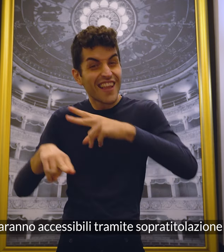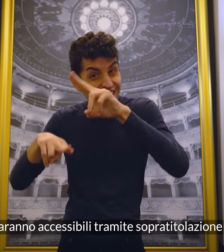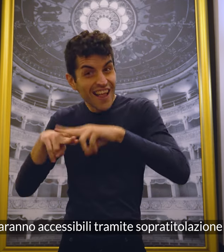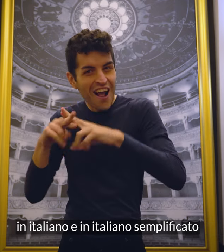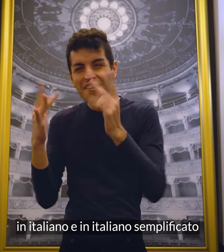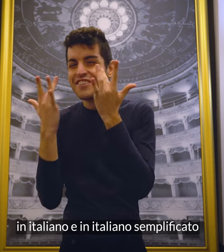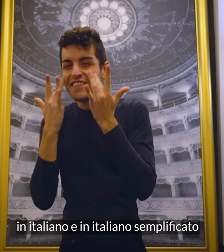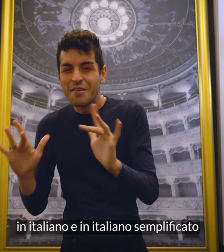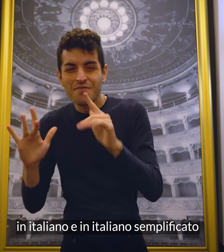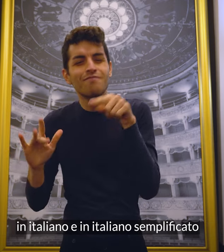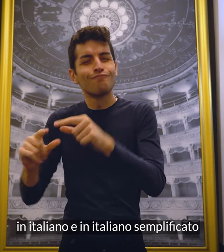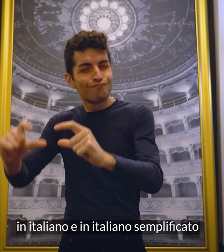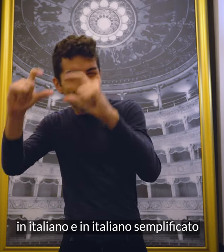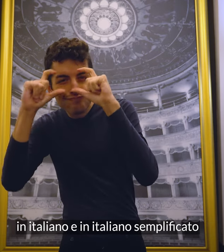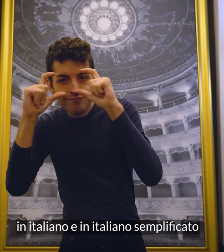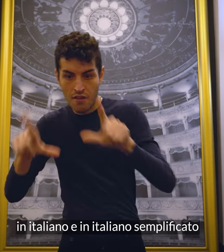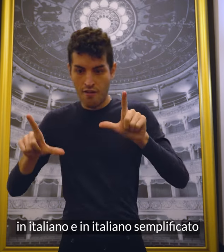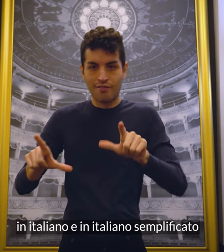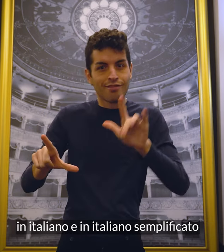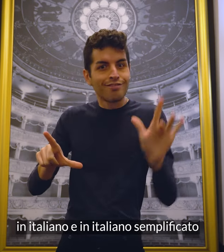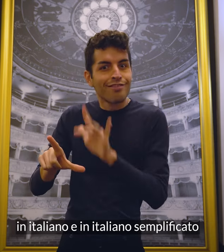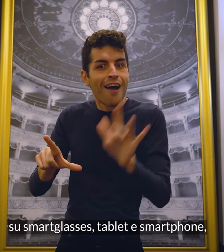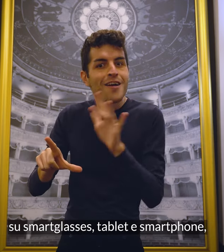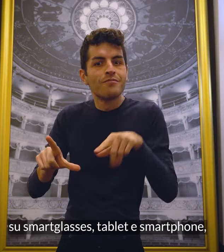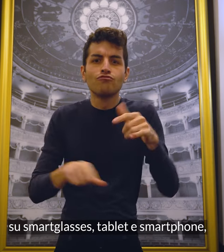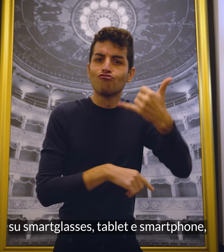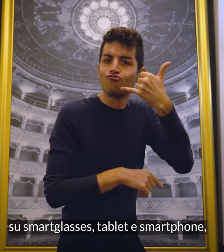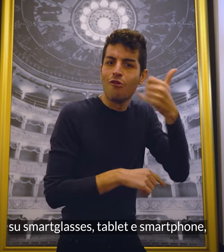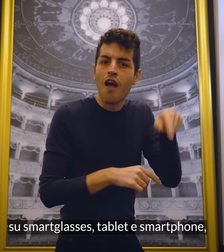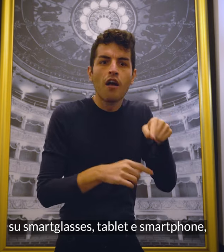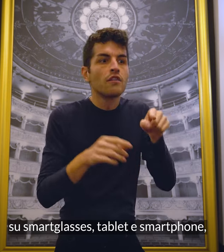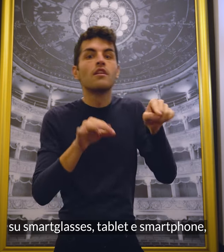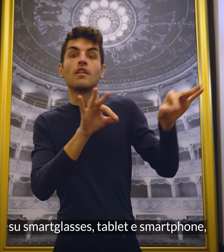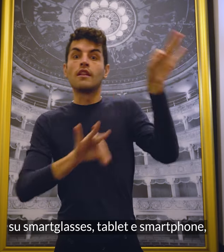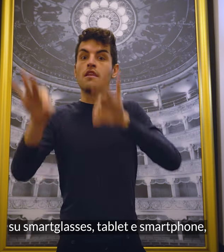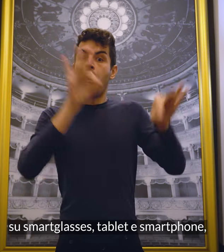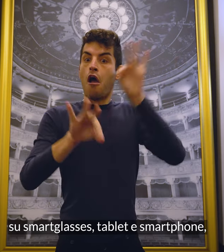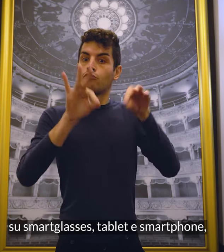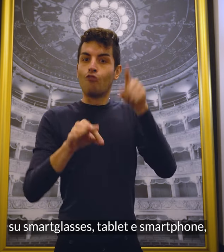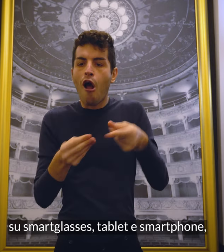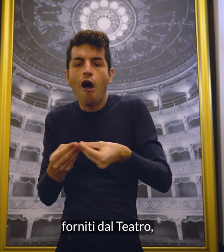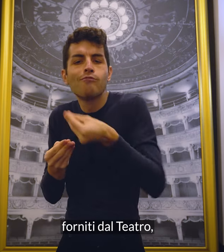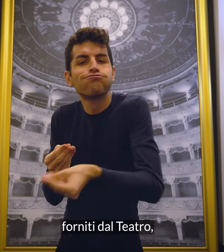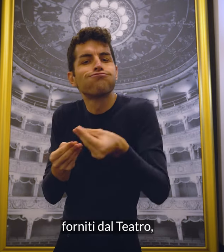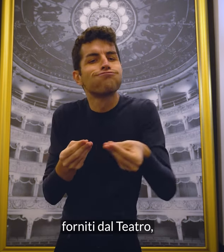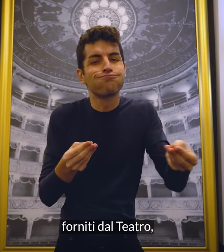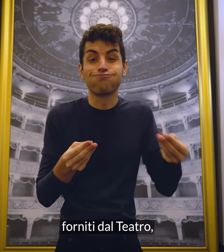in italiano e in italiano semplificato su Smart glasses tablet e smartphone forniti dal teatro